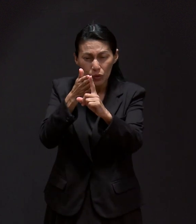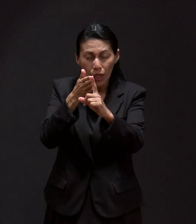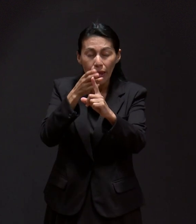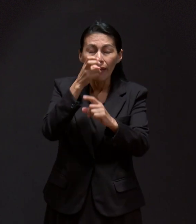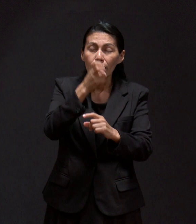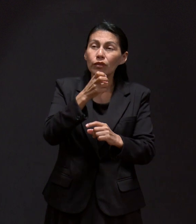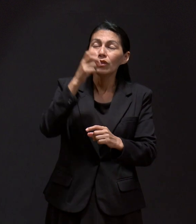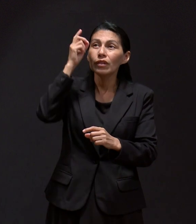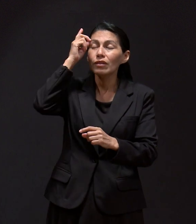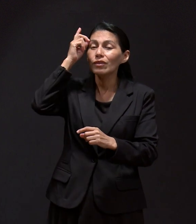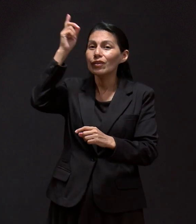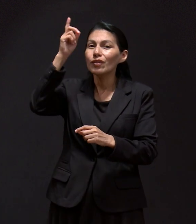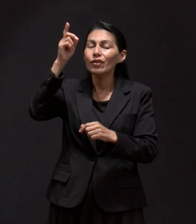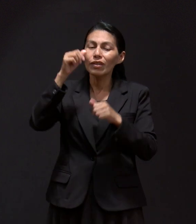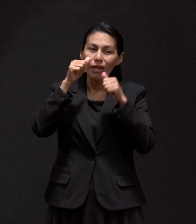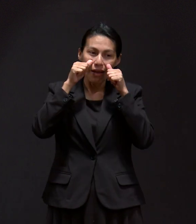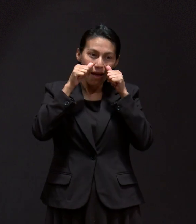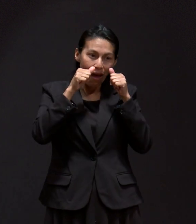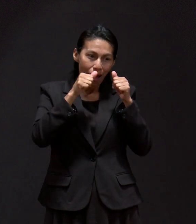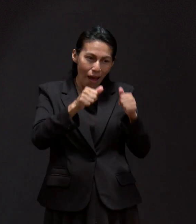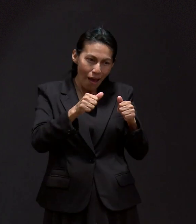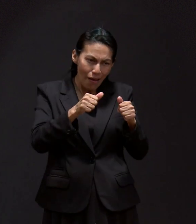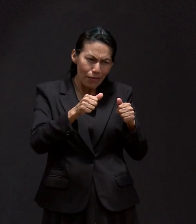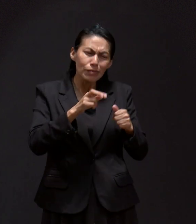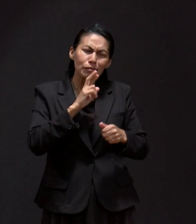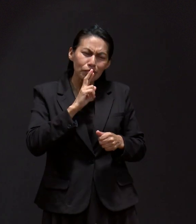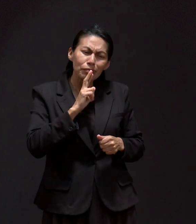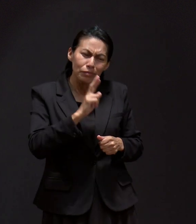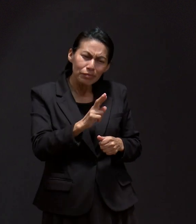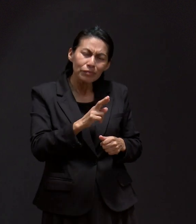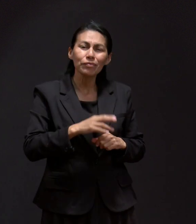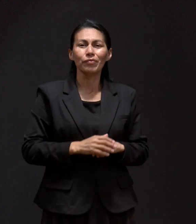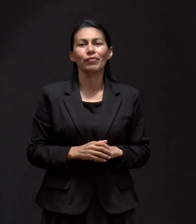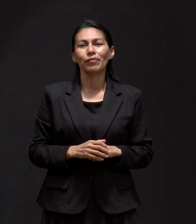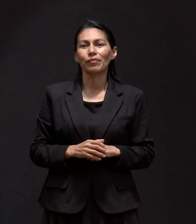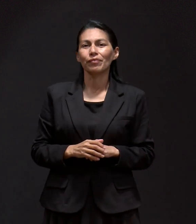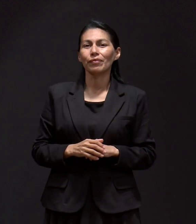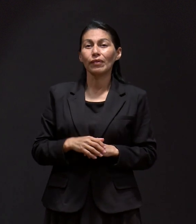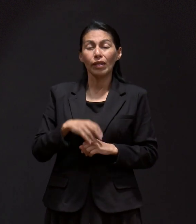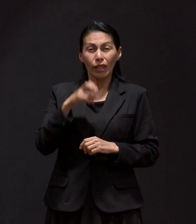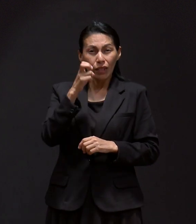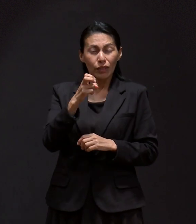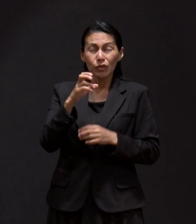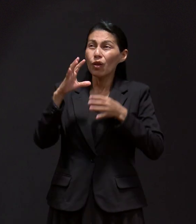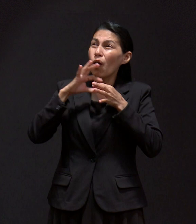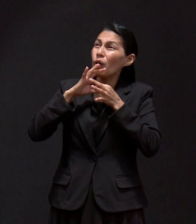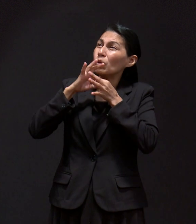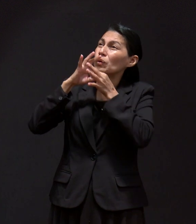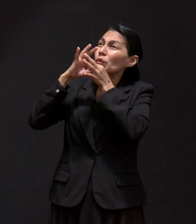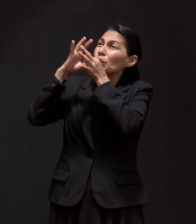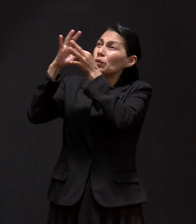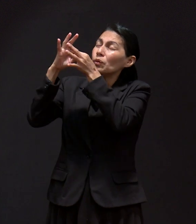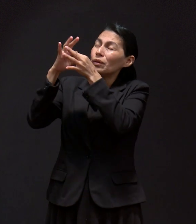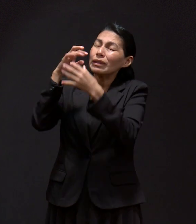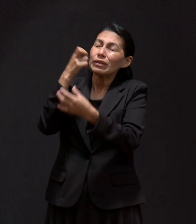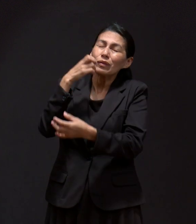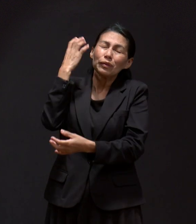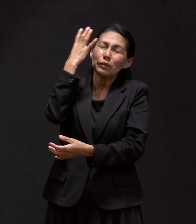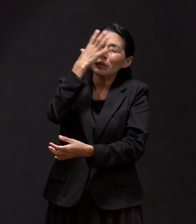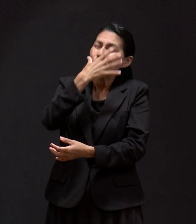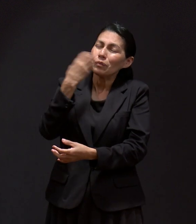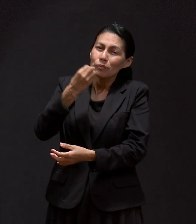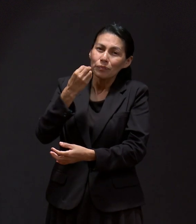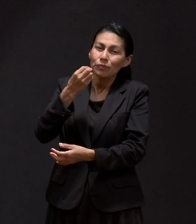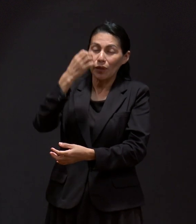de intimidad de privacidad con dios de intimidad con dios es necesario en nuestra